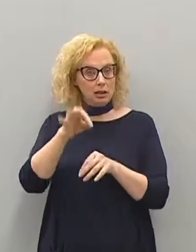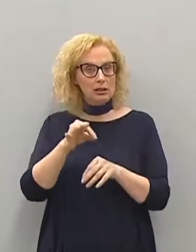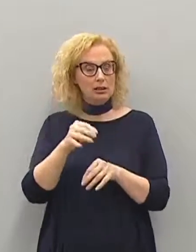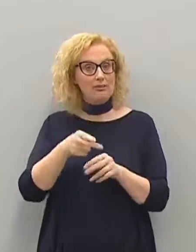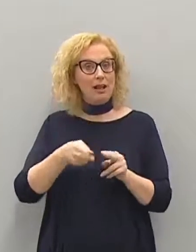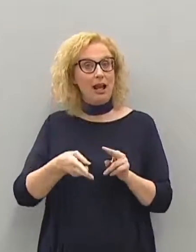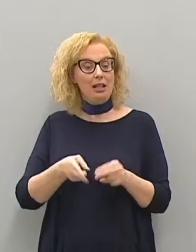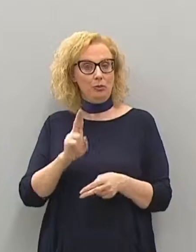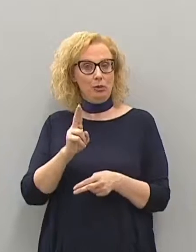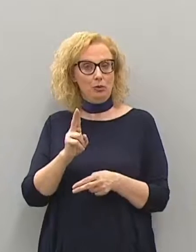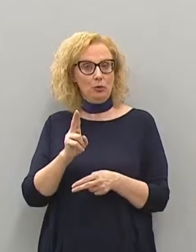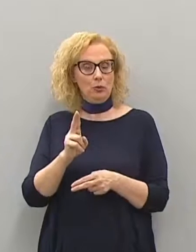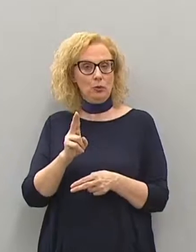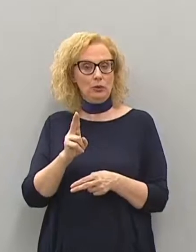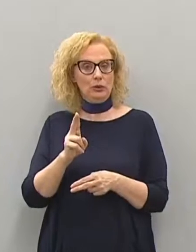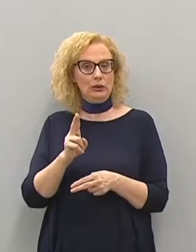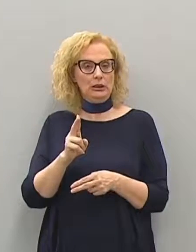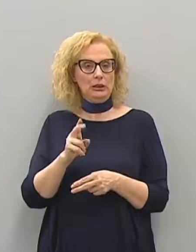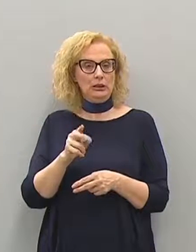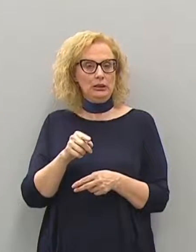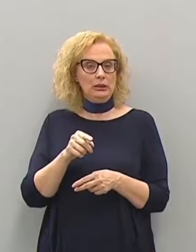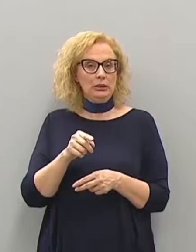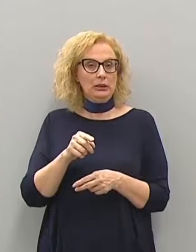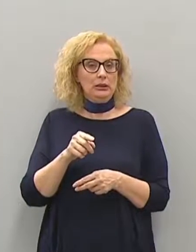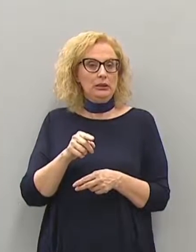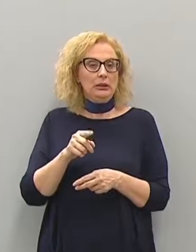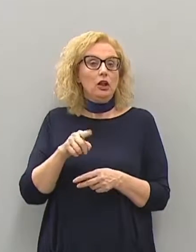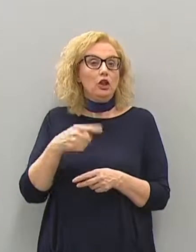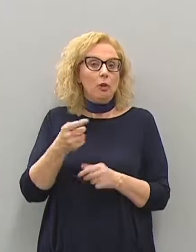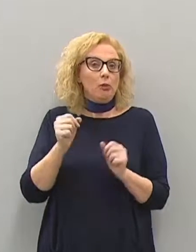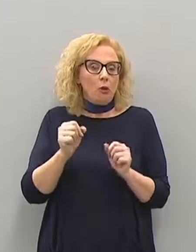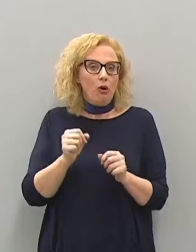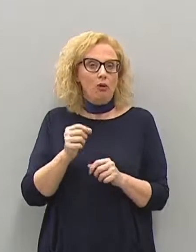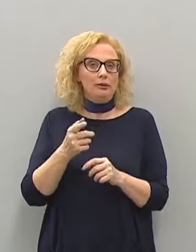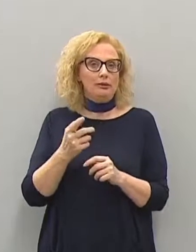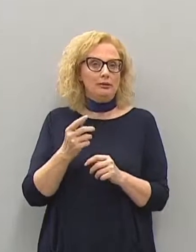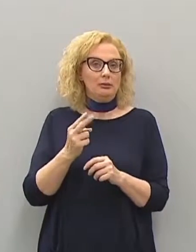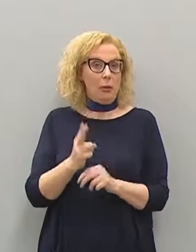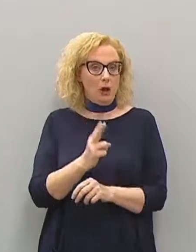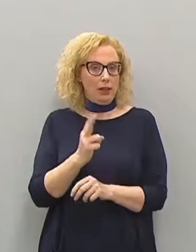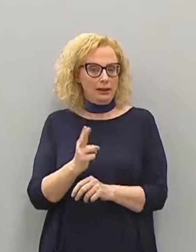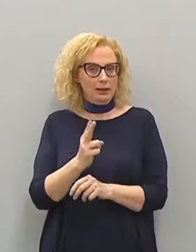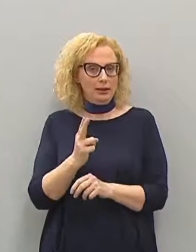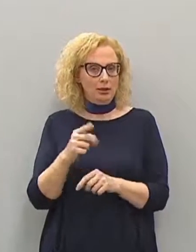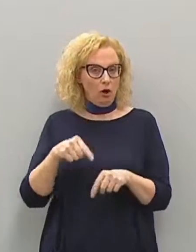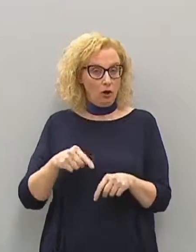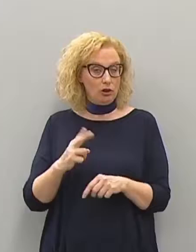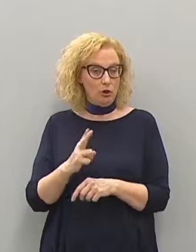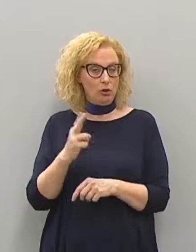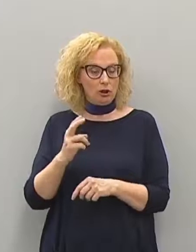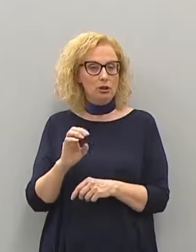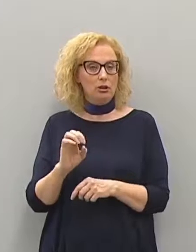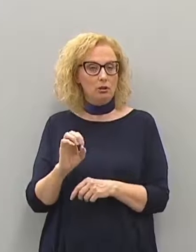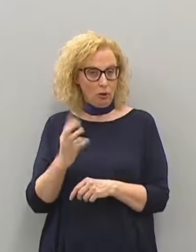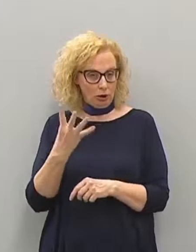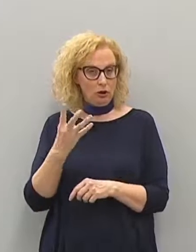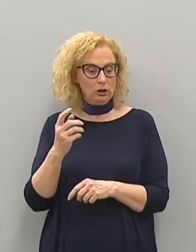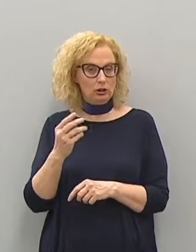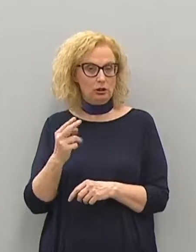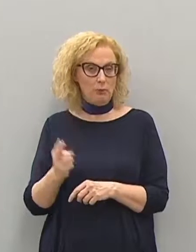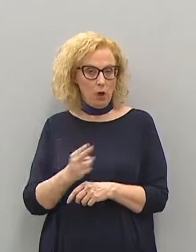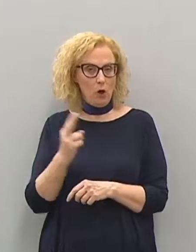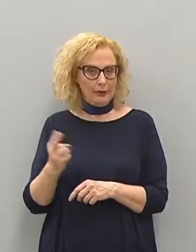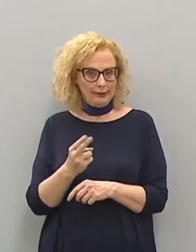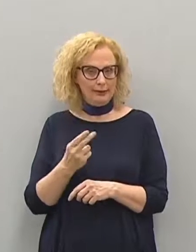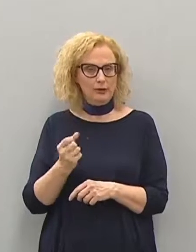di essere di di essere poi tra i deceduti oggi registriamo un numero importante 14 deceduti sono numeri